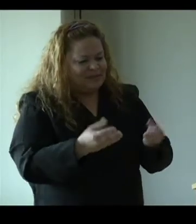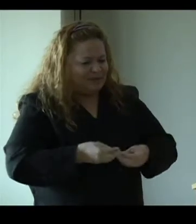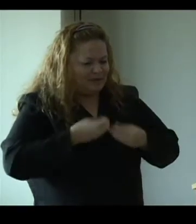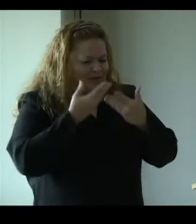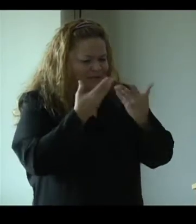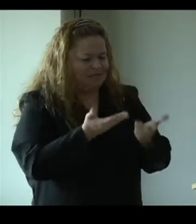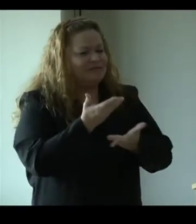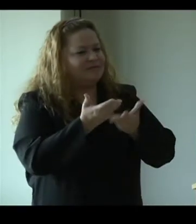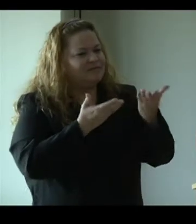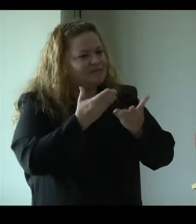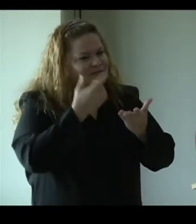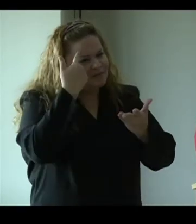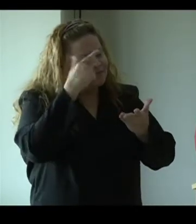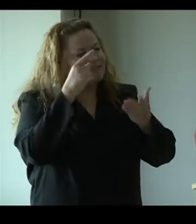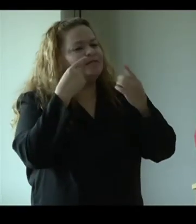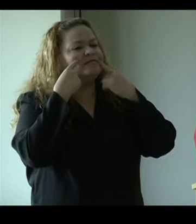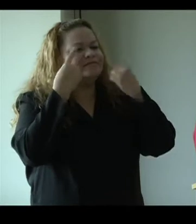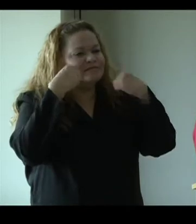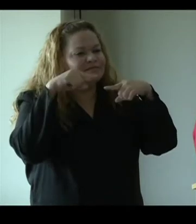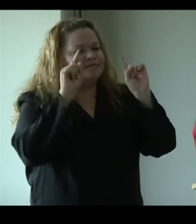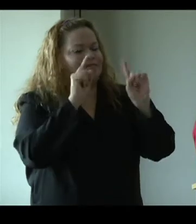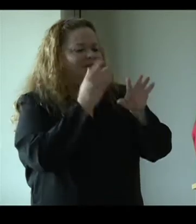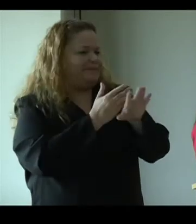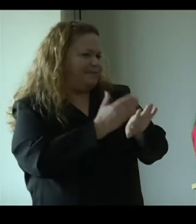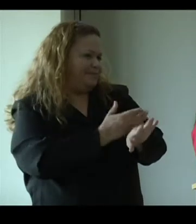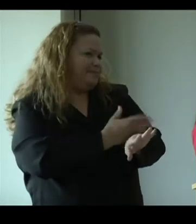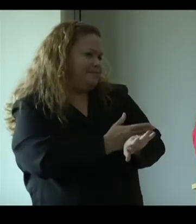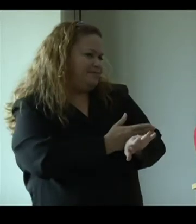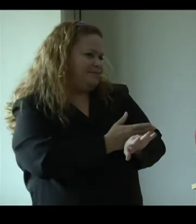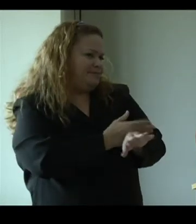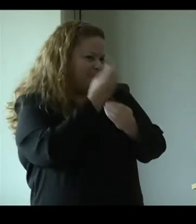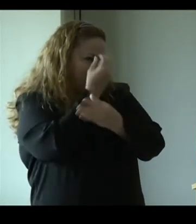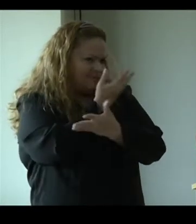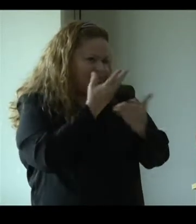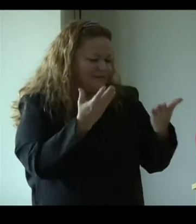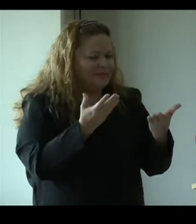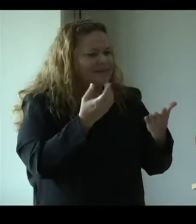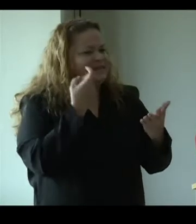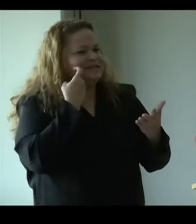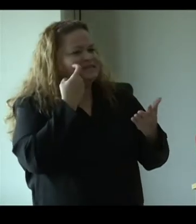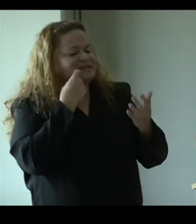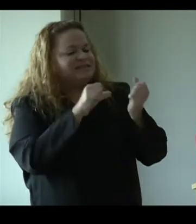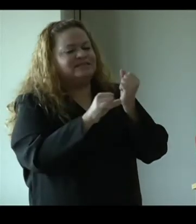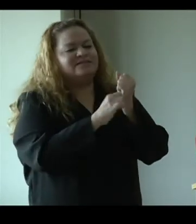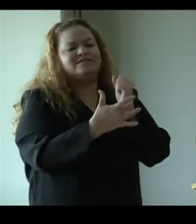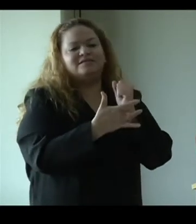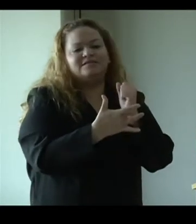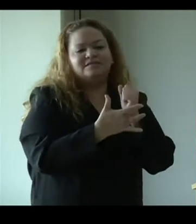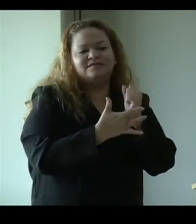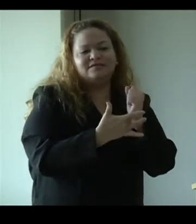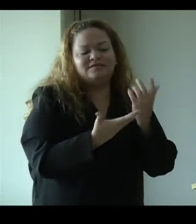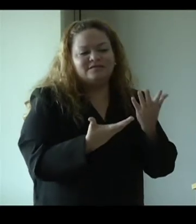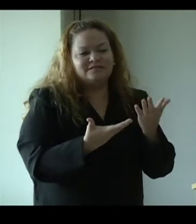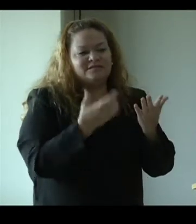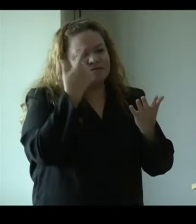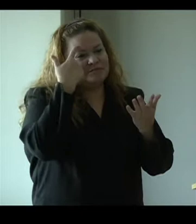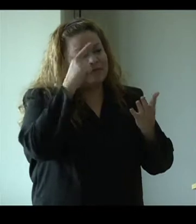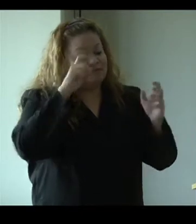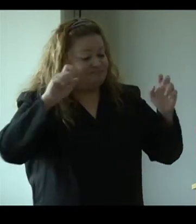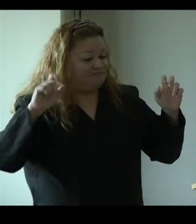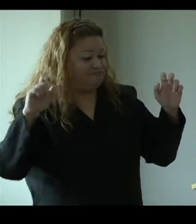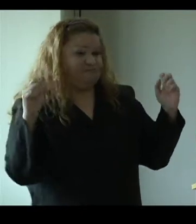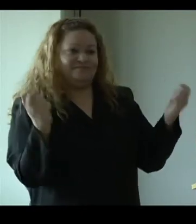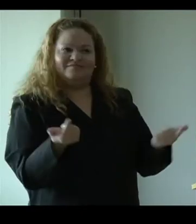brinquito y que puedan seguir adelante como yo les dije en la sesión pasada asistencia tecnológica Es una herramienta para todos